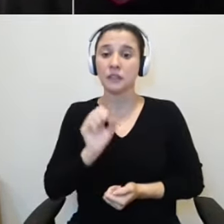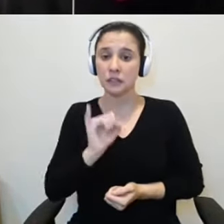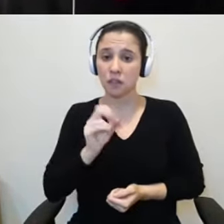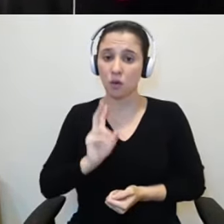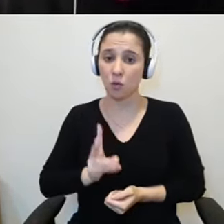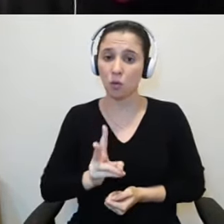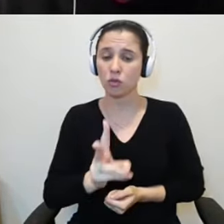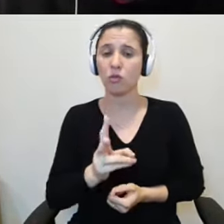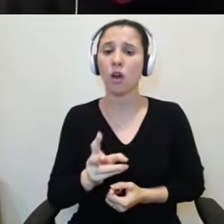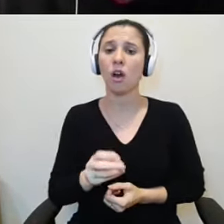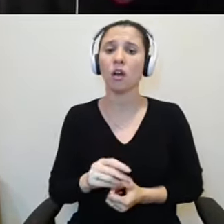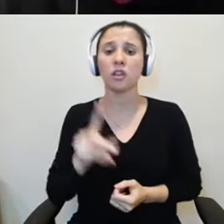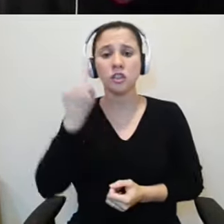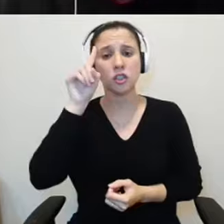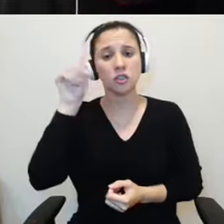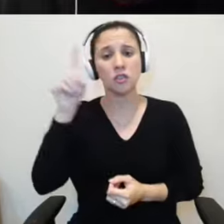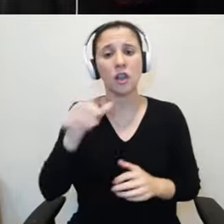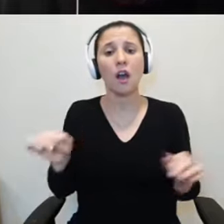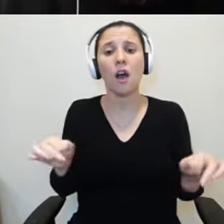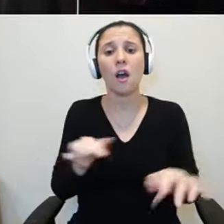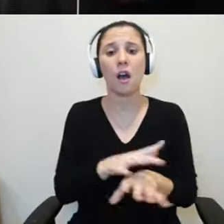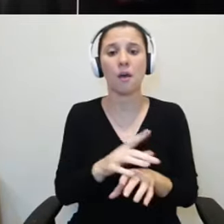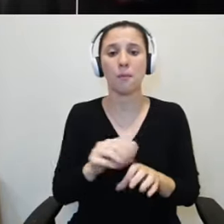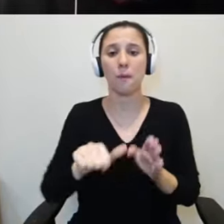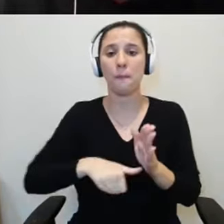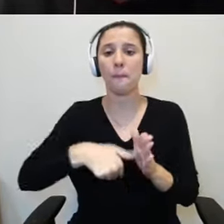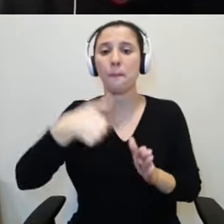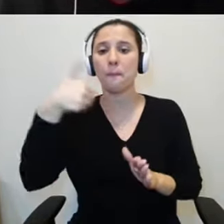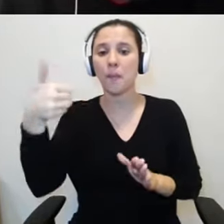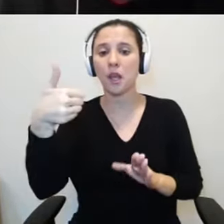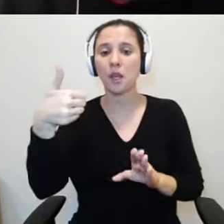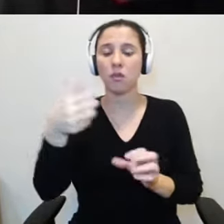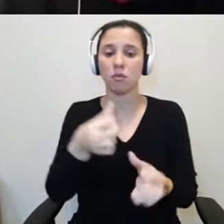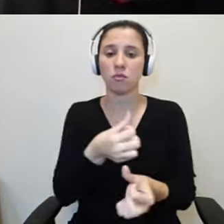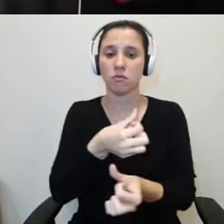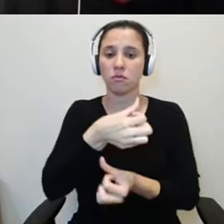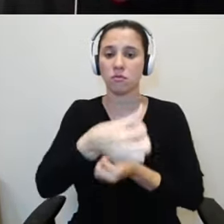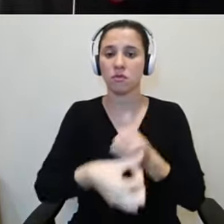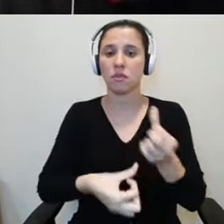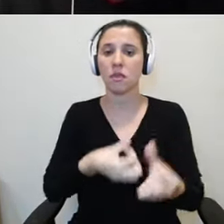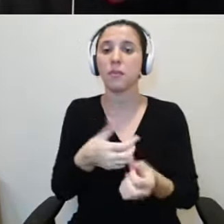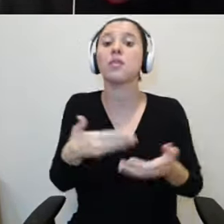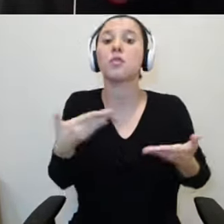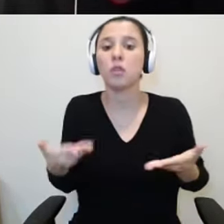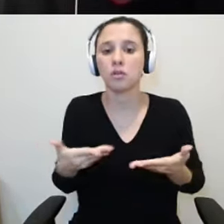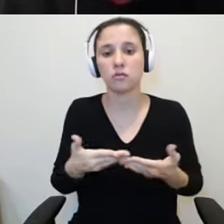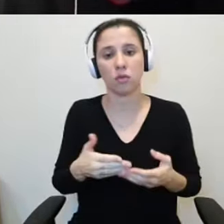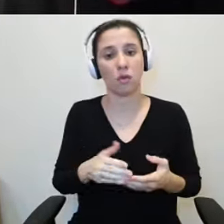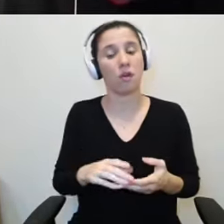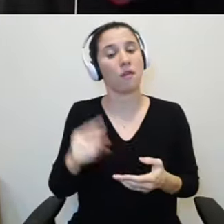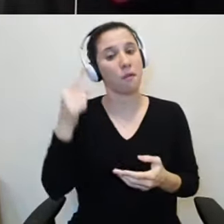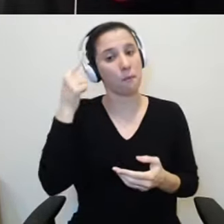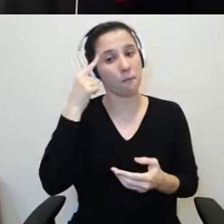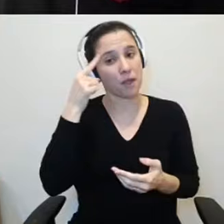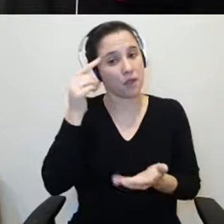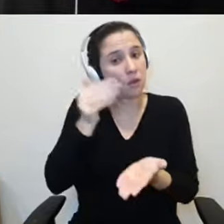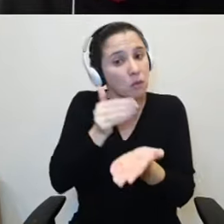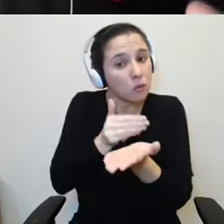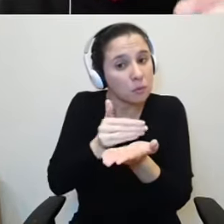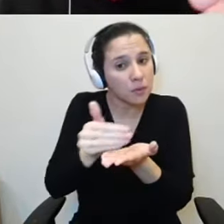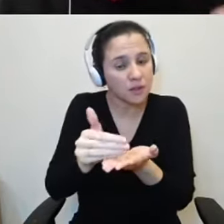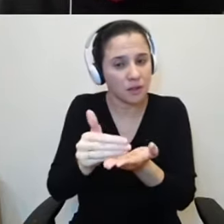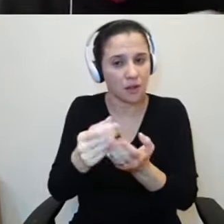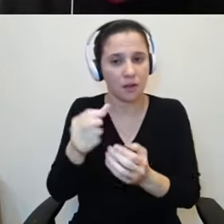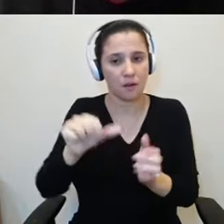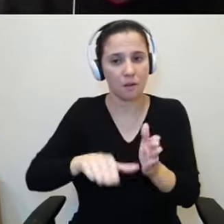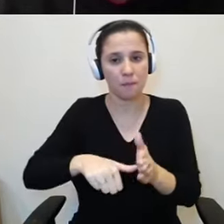setembro, provavelmente, pessoal, em outubro. A nossa previsão é iniciar no dia 20 de julho. A gente vai